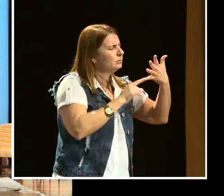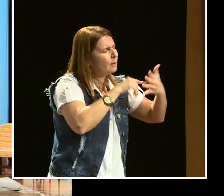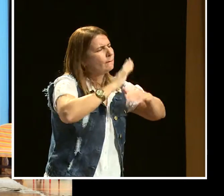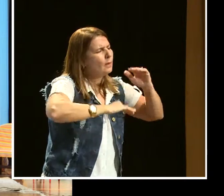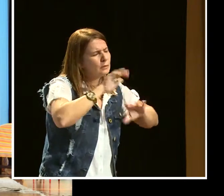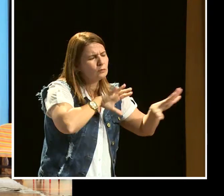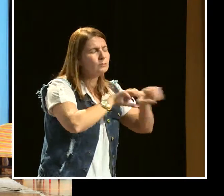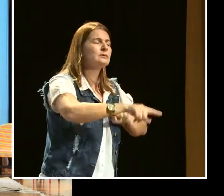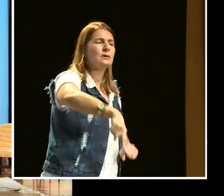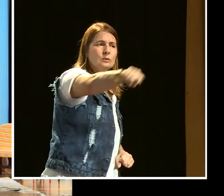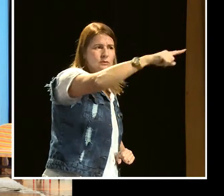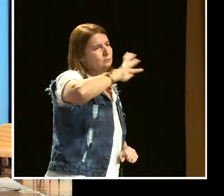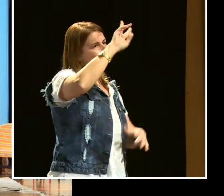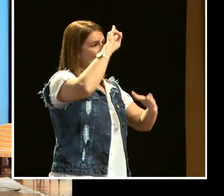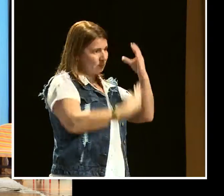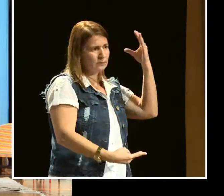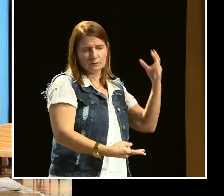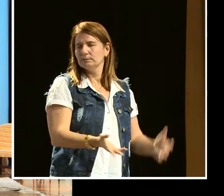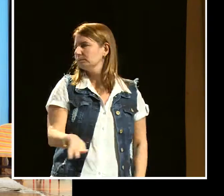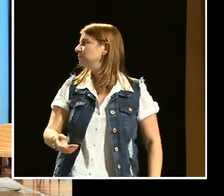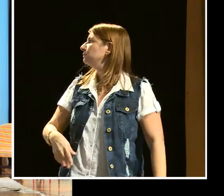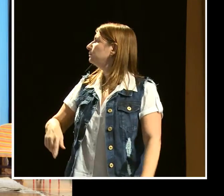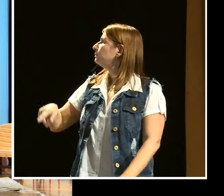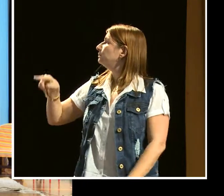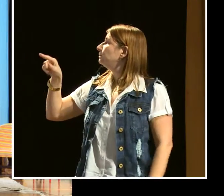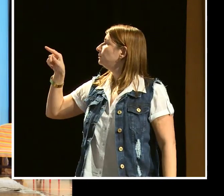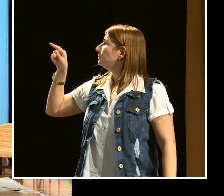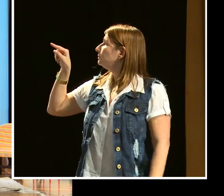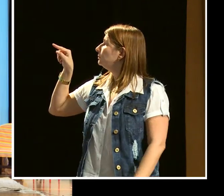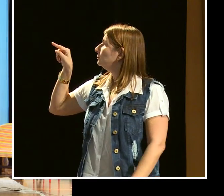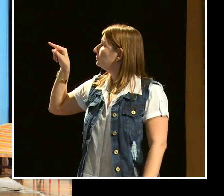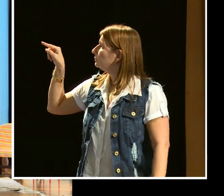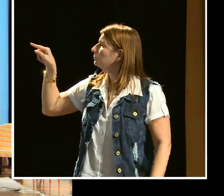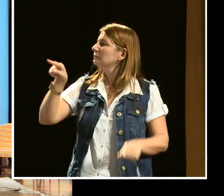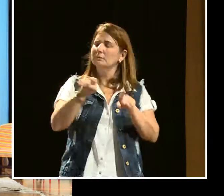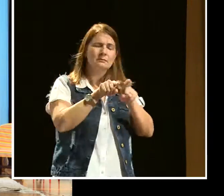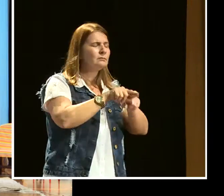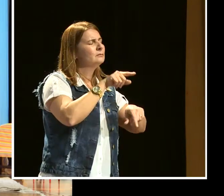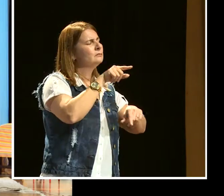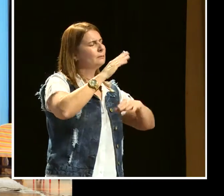Como seriam as práticas de ensino da Libras, né? A formação desses professores?